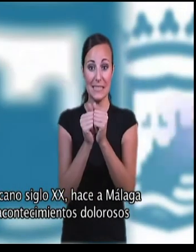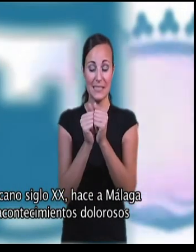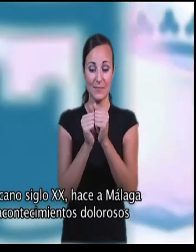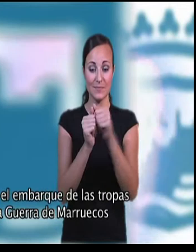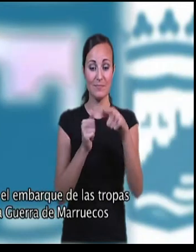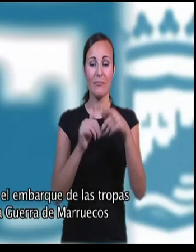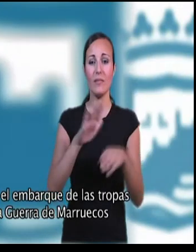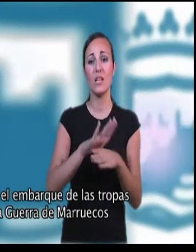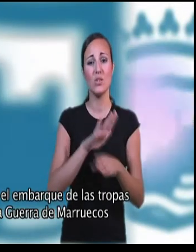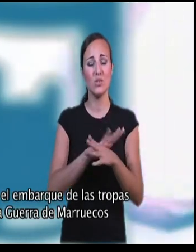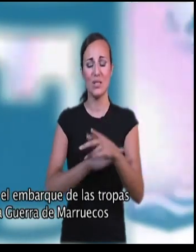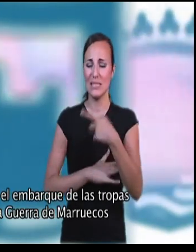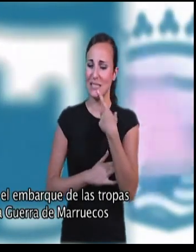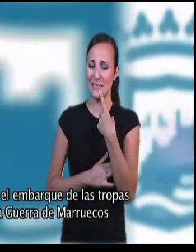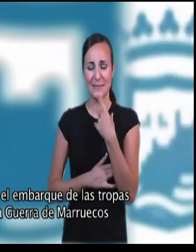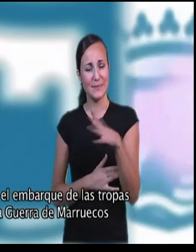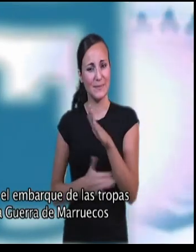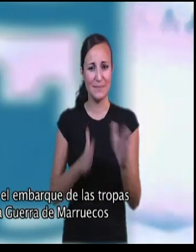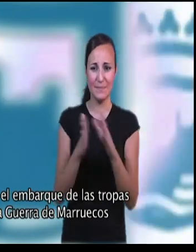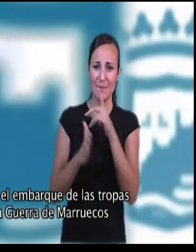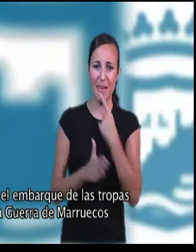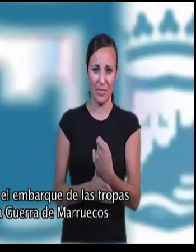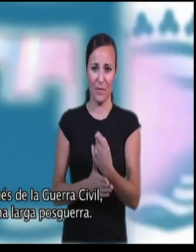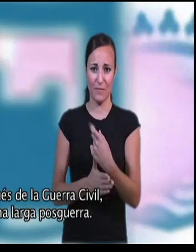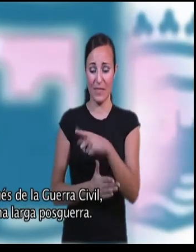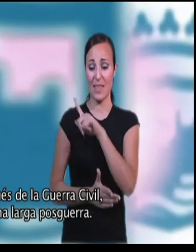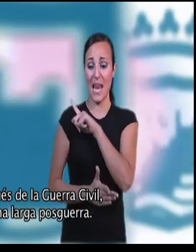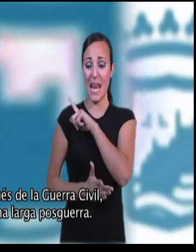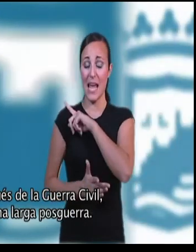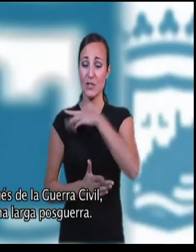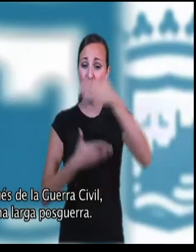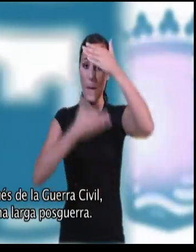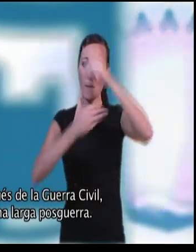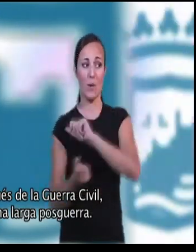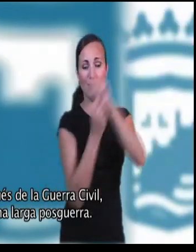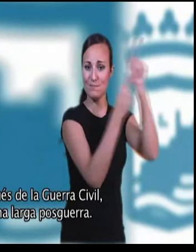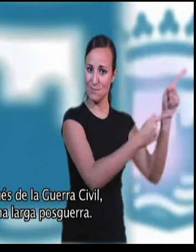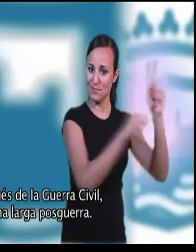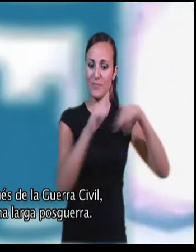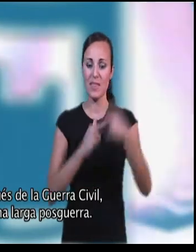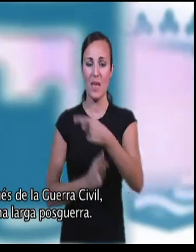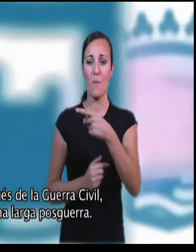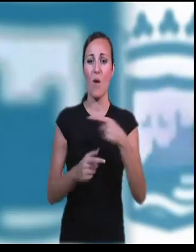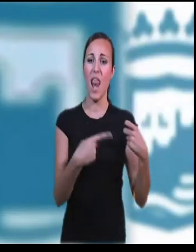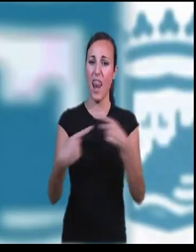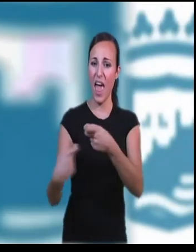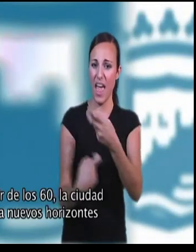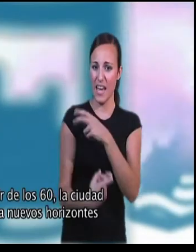dolorosos, tales como el embarque de las tropas hacia la guerra de Marruecos, después la guerra civil y una larga posguerra.